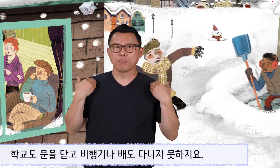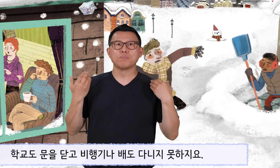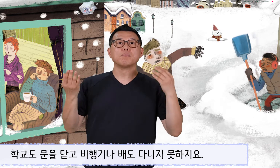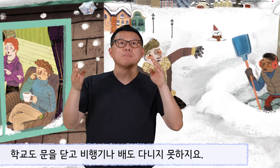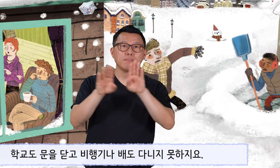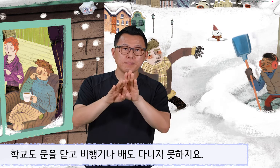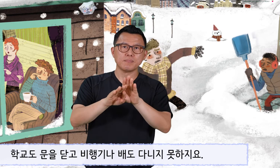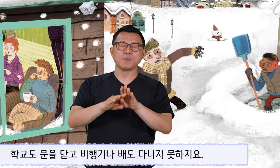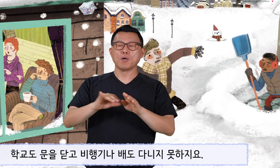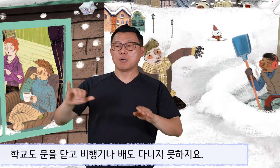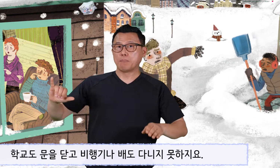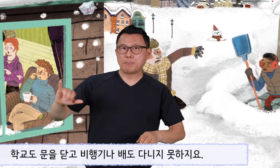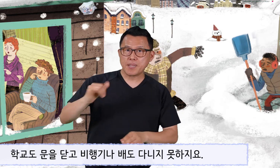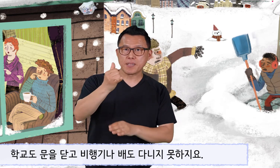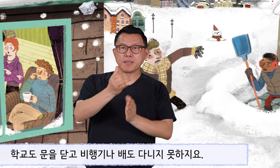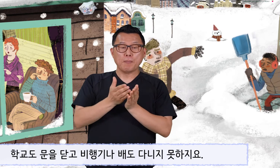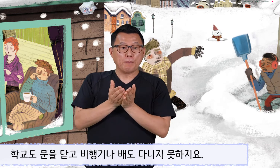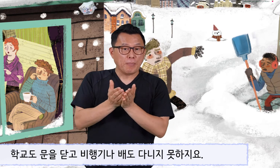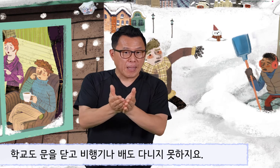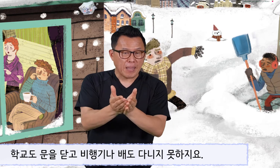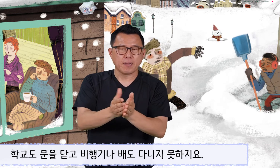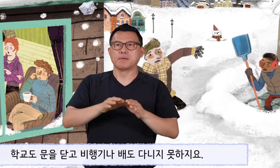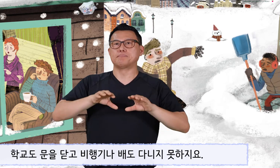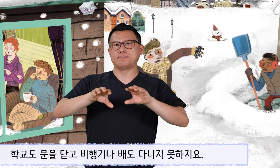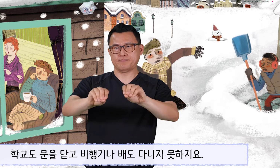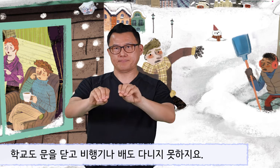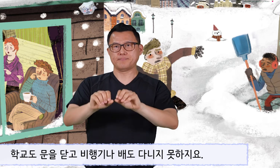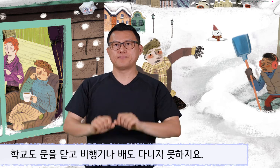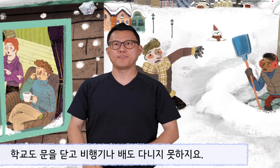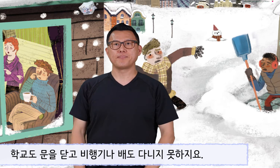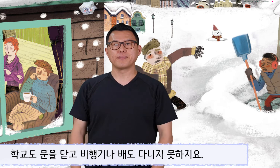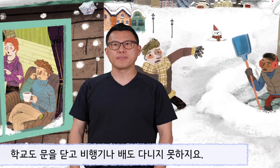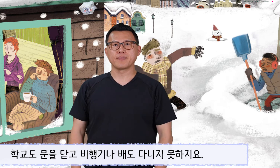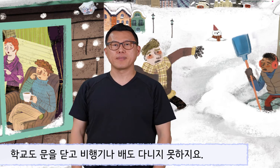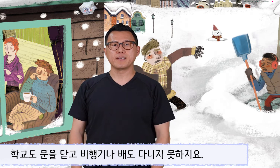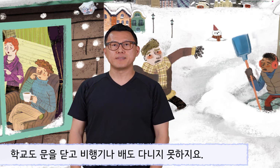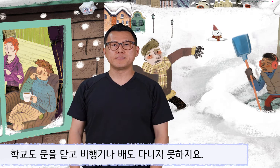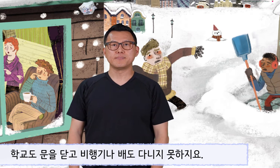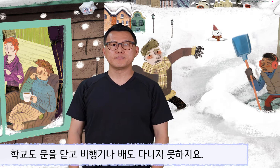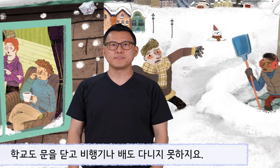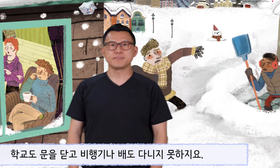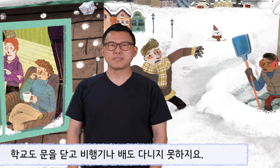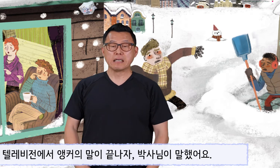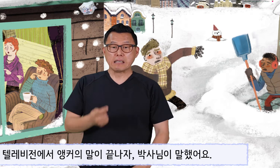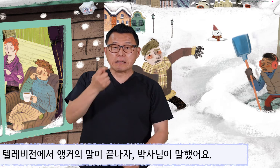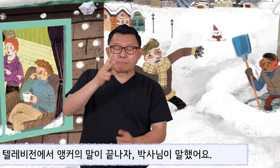학교도 문을 닫고 비행기나 배도 다니지 못하지요.